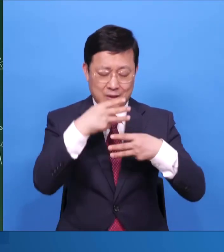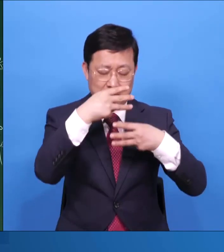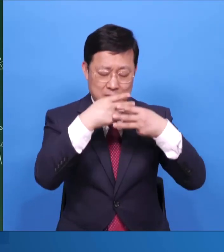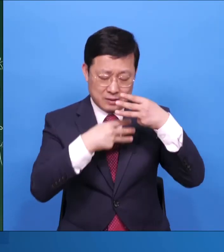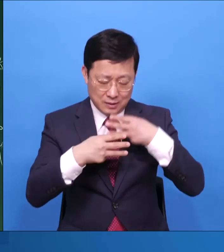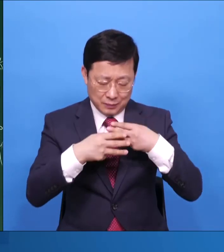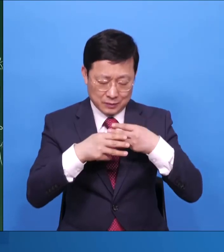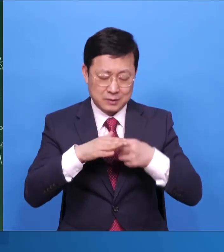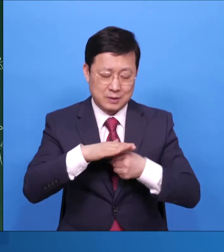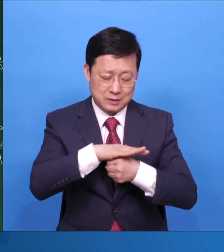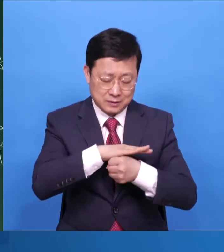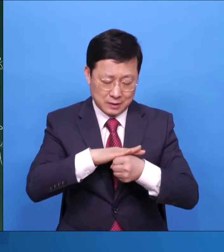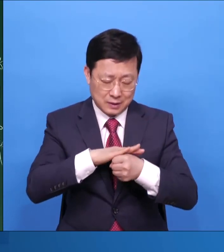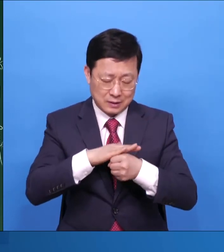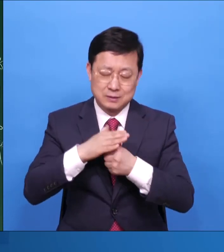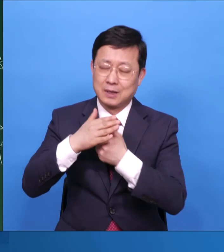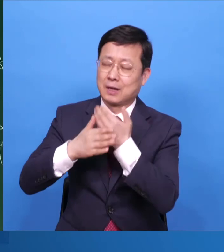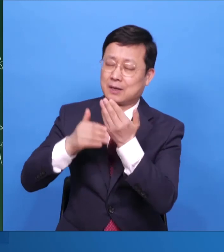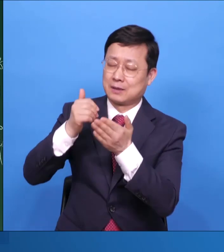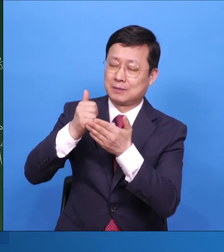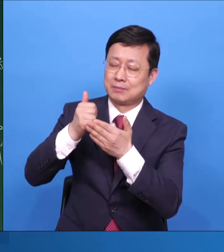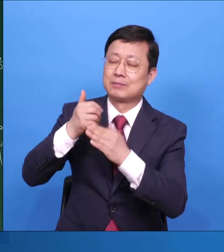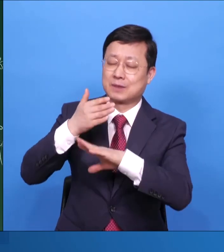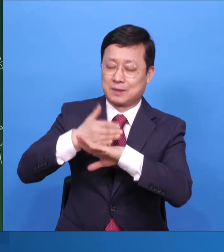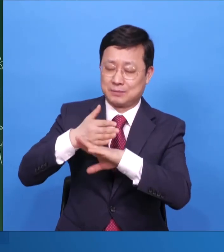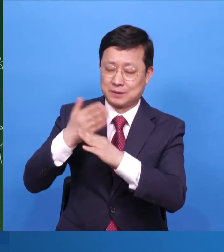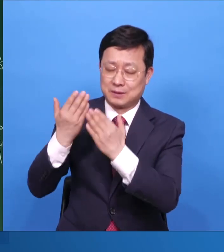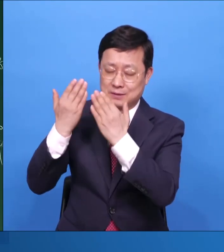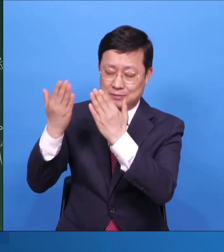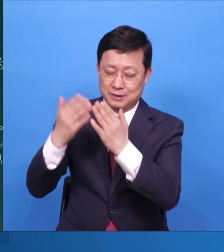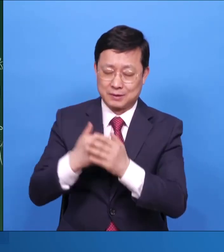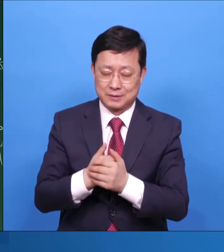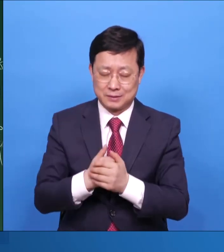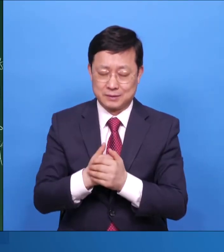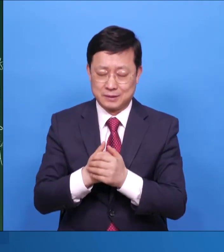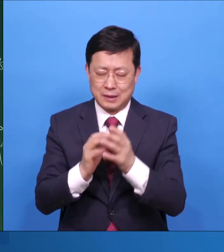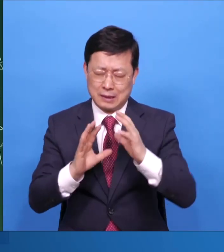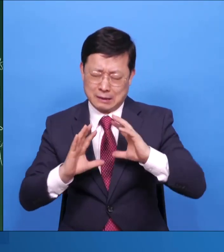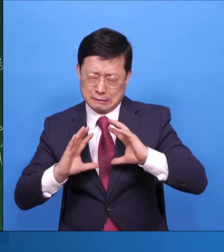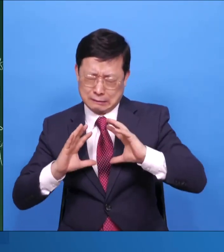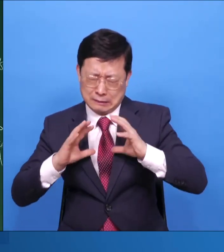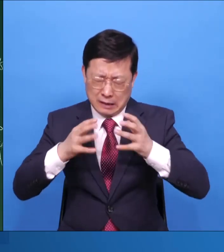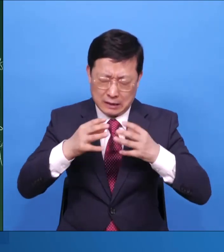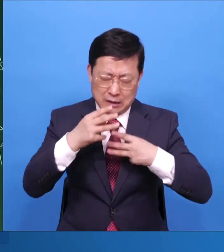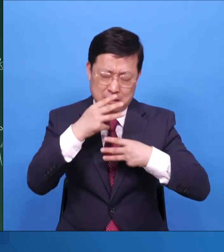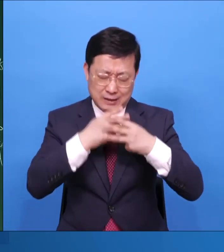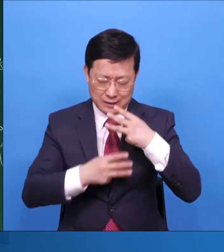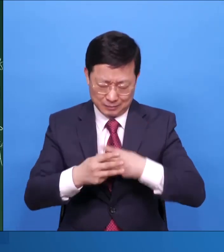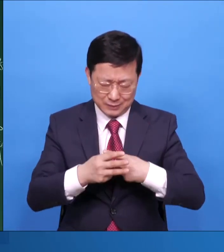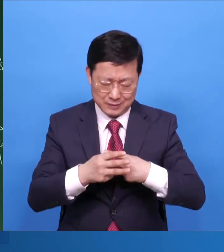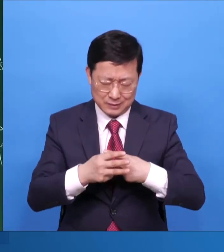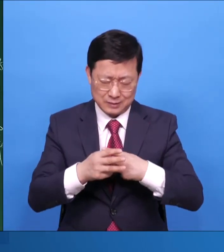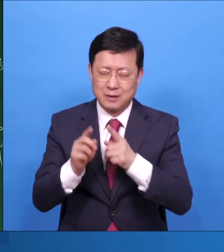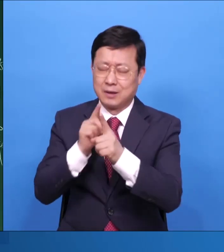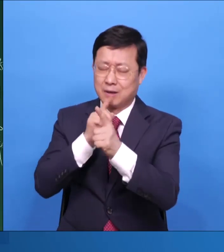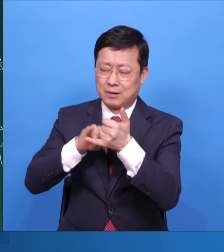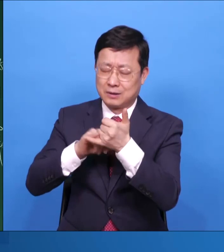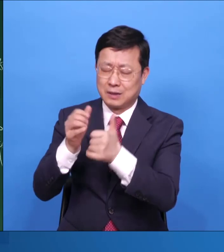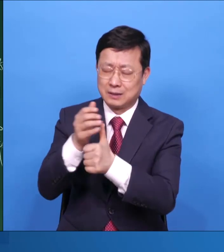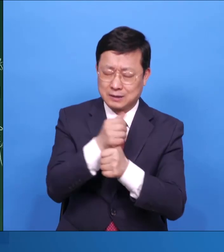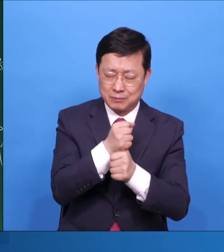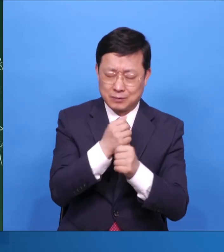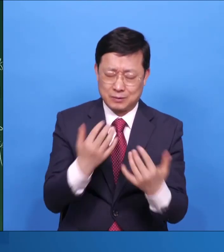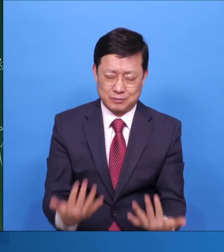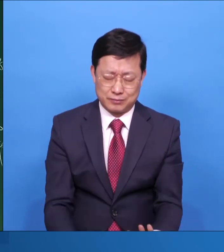하나님께 감사드립니다. Dios que amas a los remanentes, te damos muchas gracias. 전 세계 remnant들이 언약 안에서